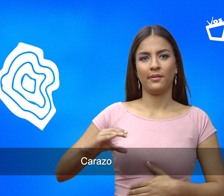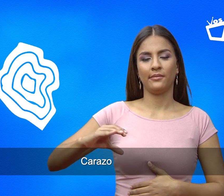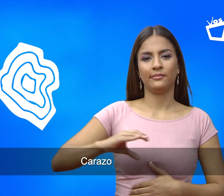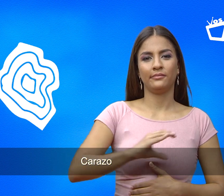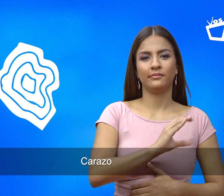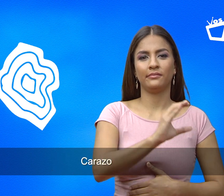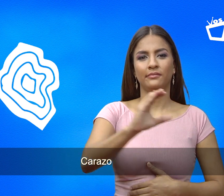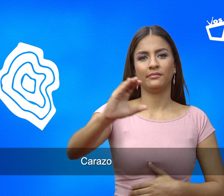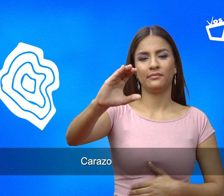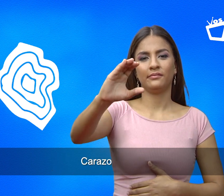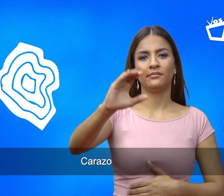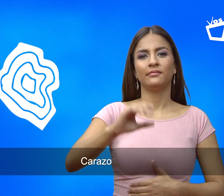carazo